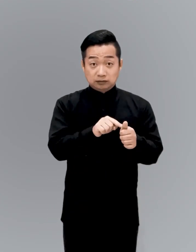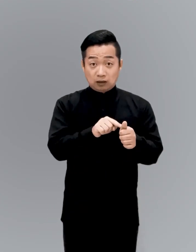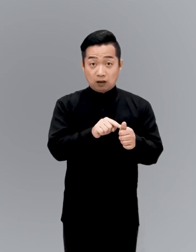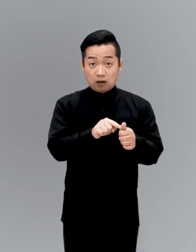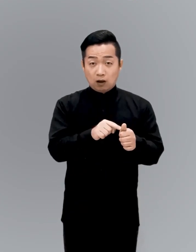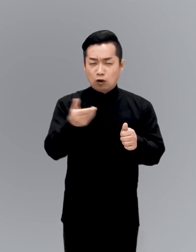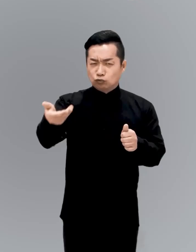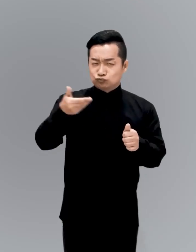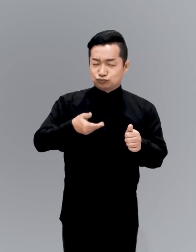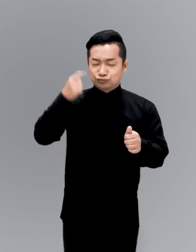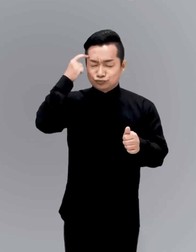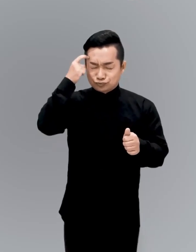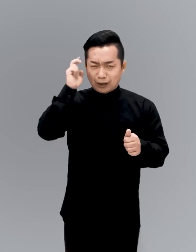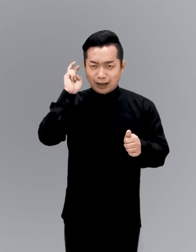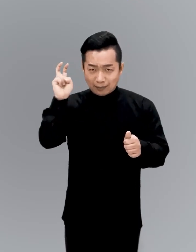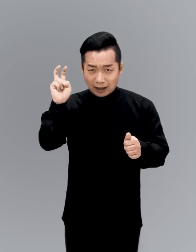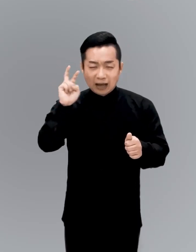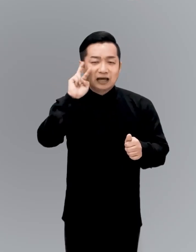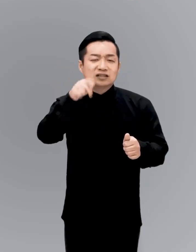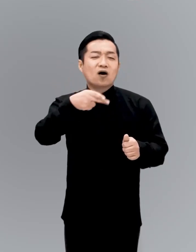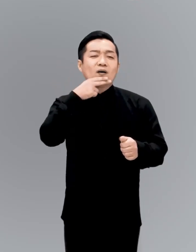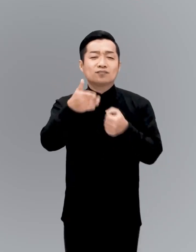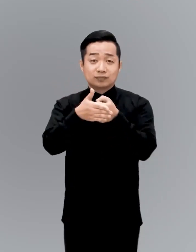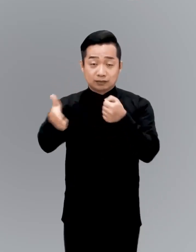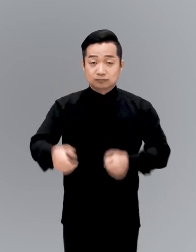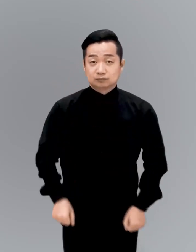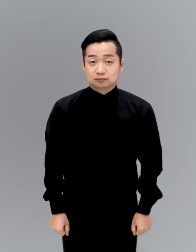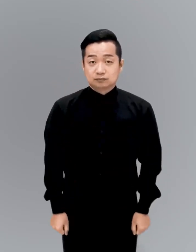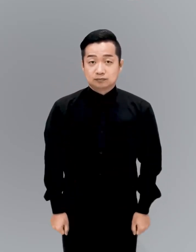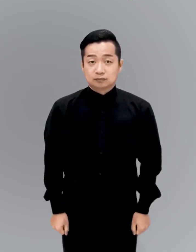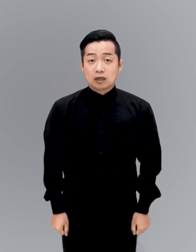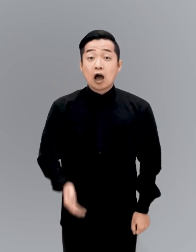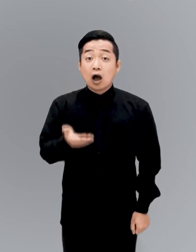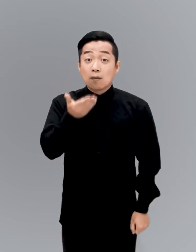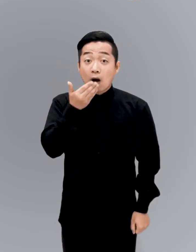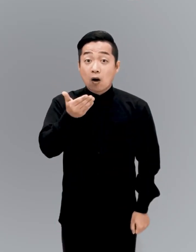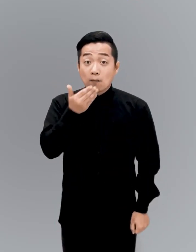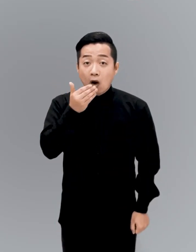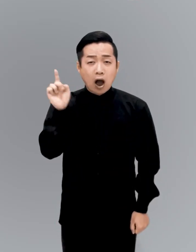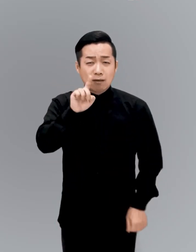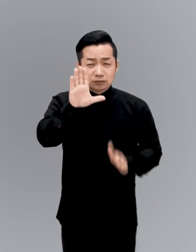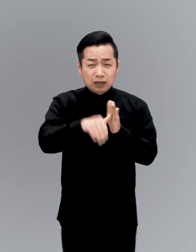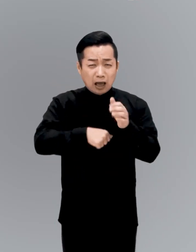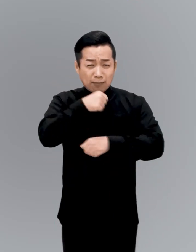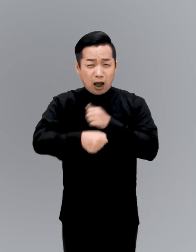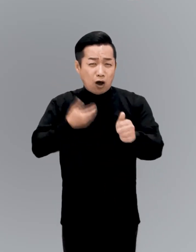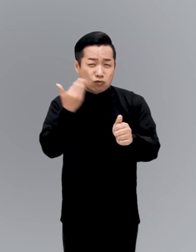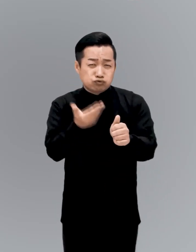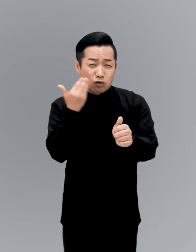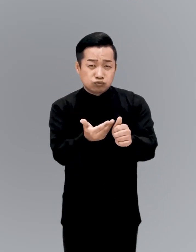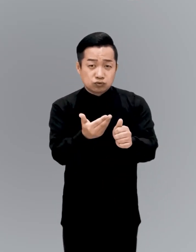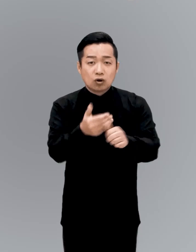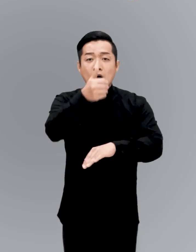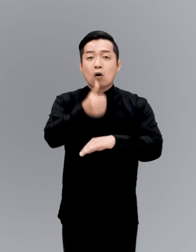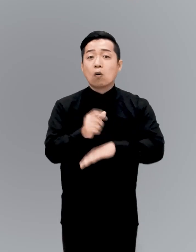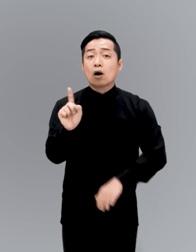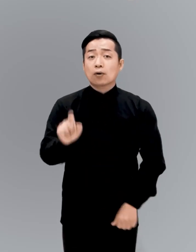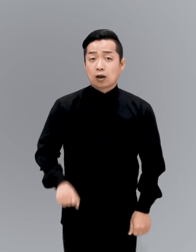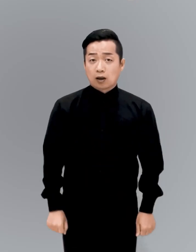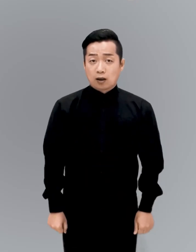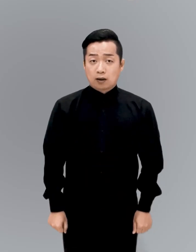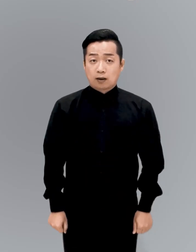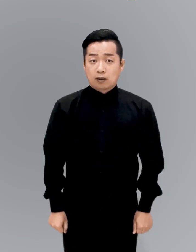녀석의 보상 예측에 오류가 사라지는 것이다. 그렇다면 사료를 아무 때나 무작위로 던지면 어떻게